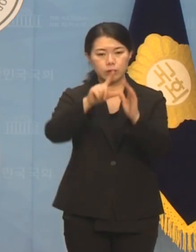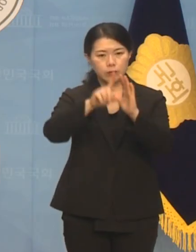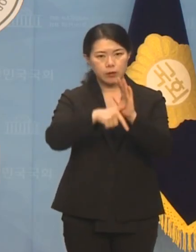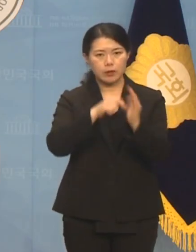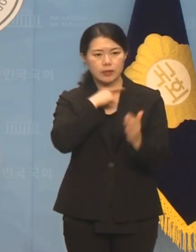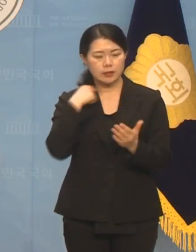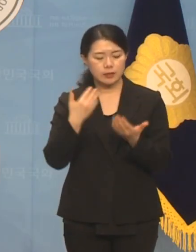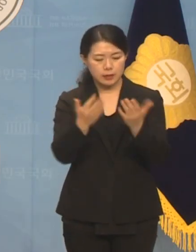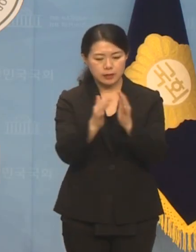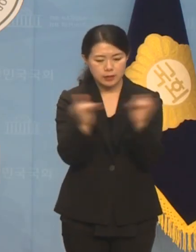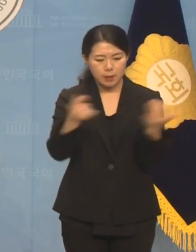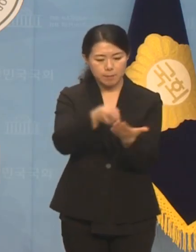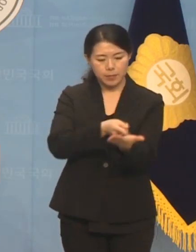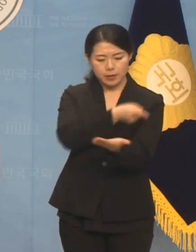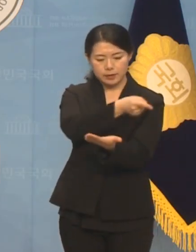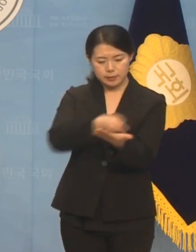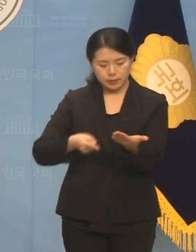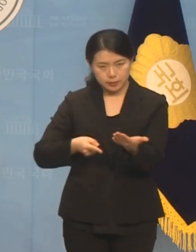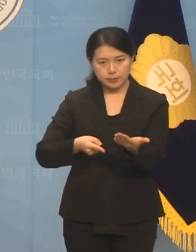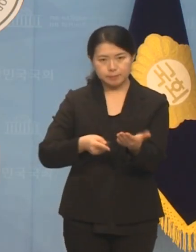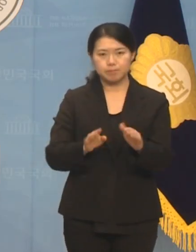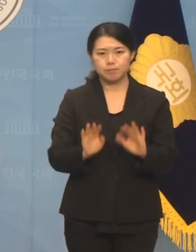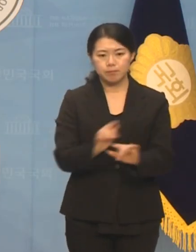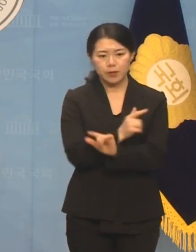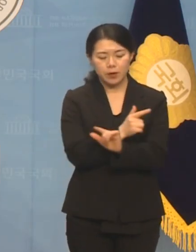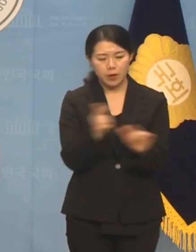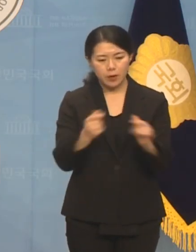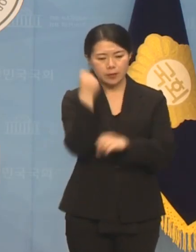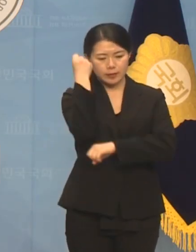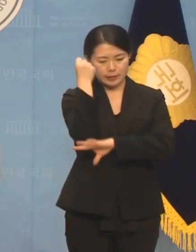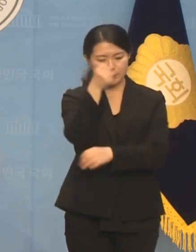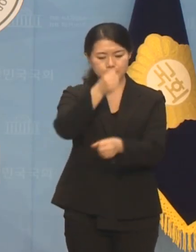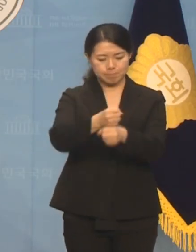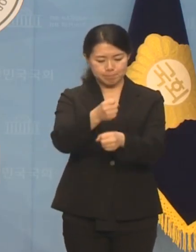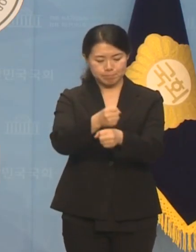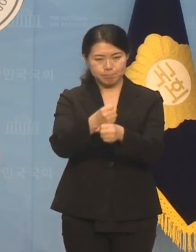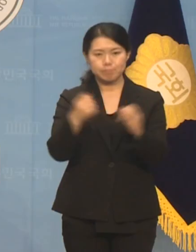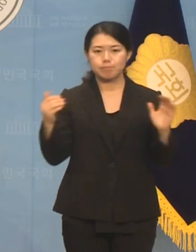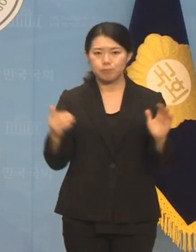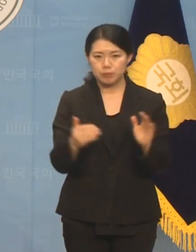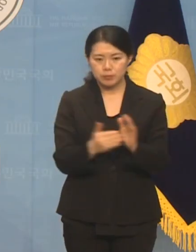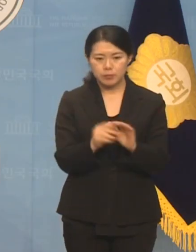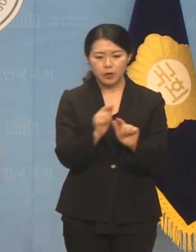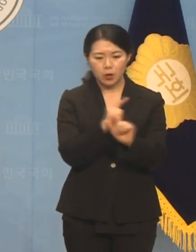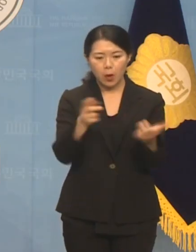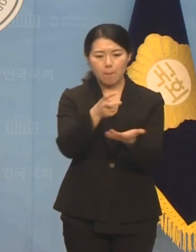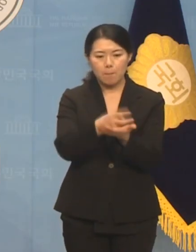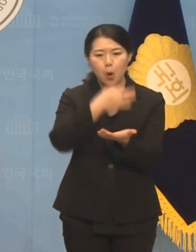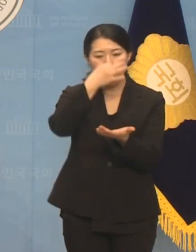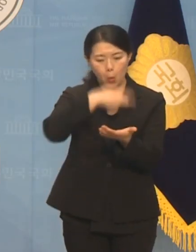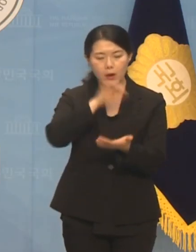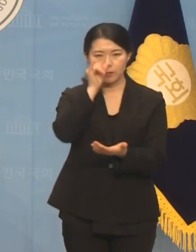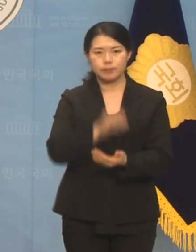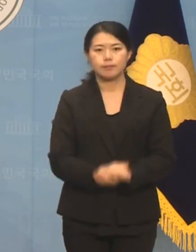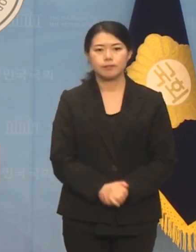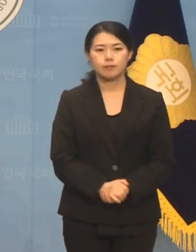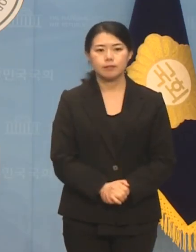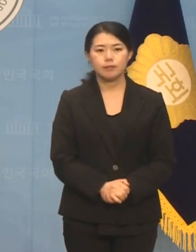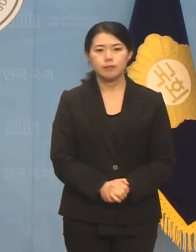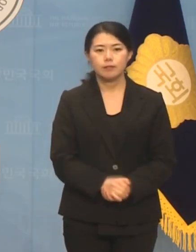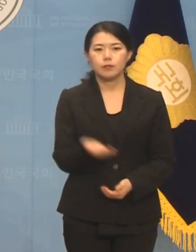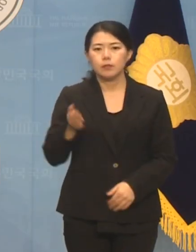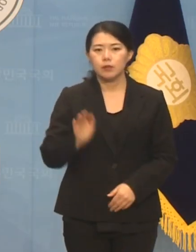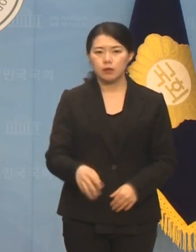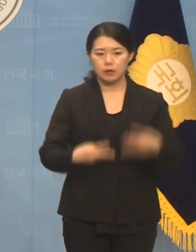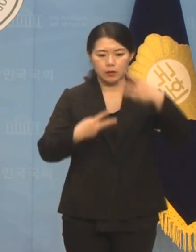희생자에 대한 배상과 보상 등 여러 근거를 마련하는 등 많은 입법 성과가 있었습니다.